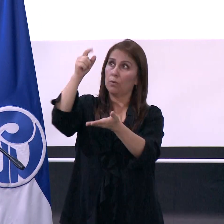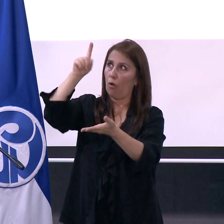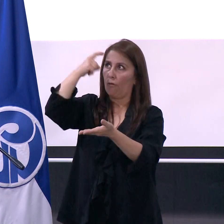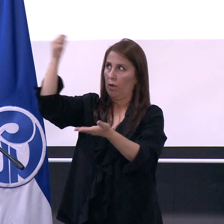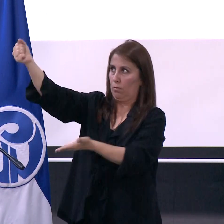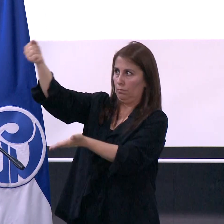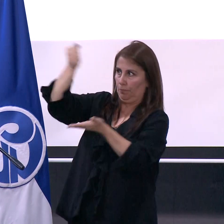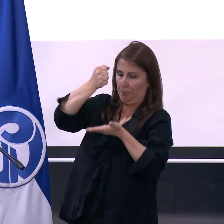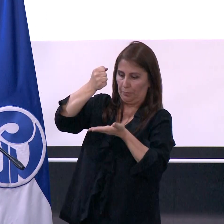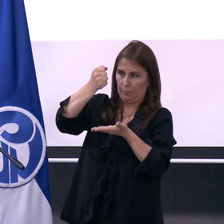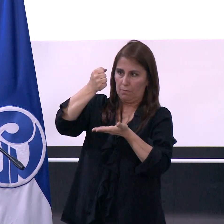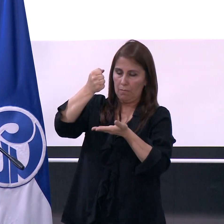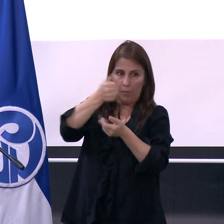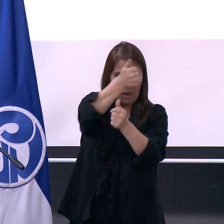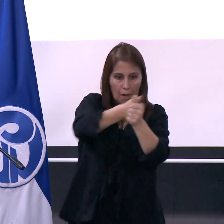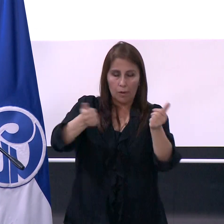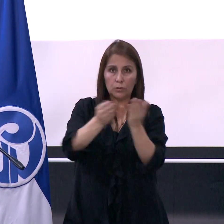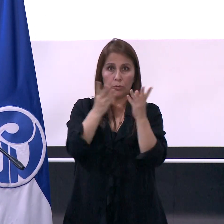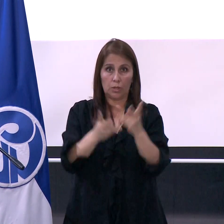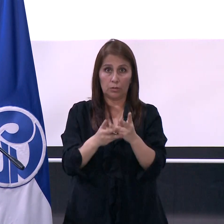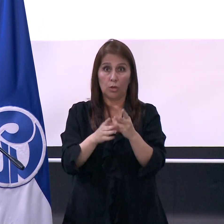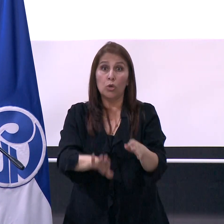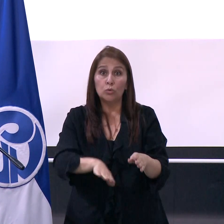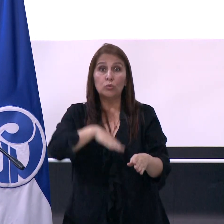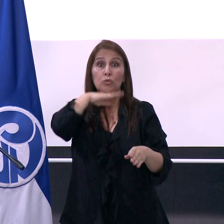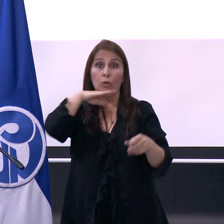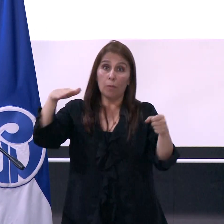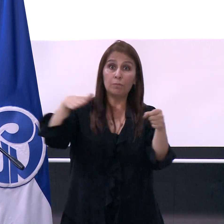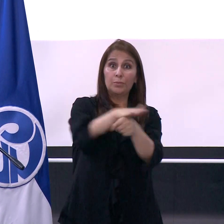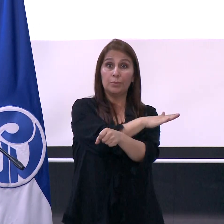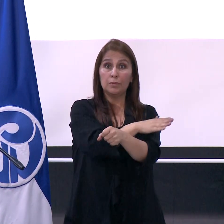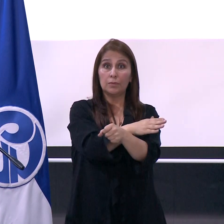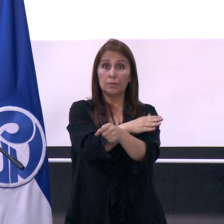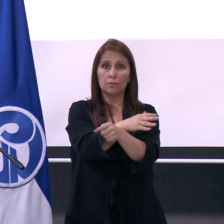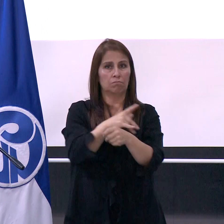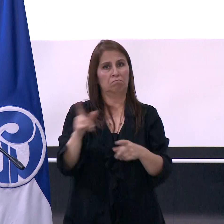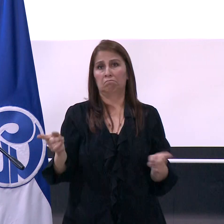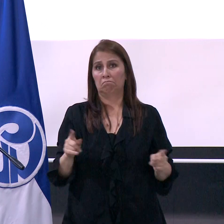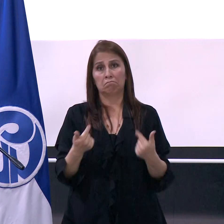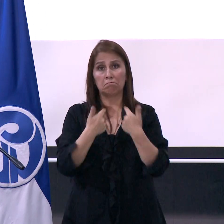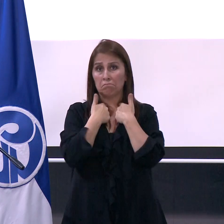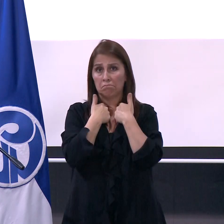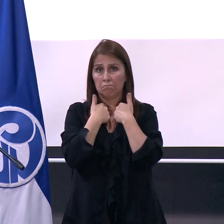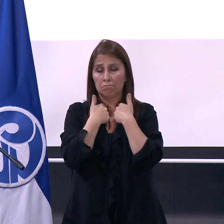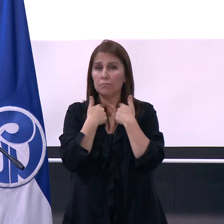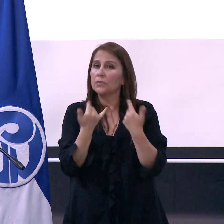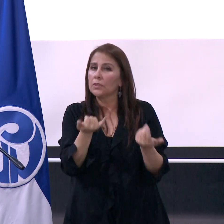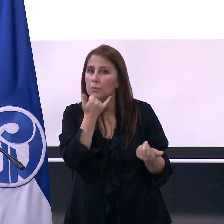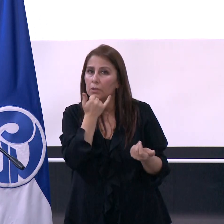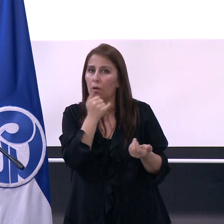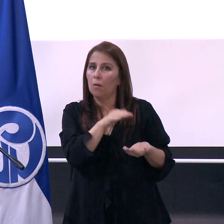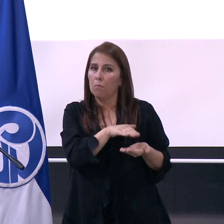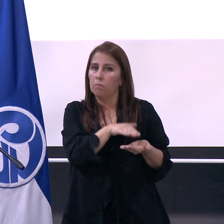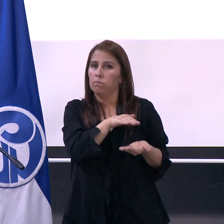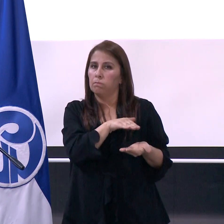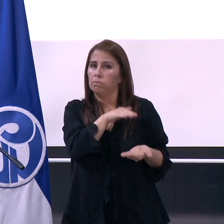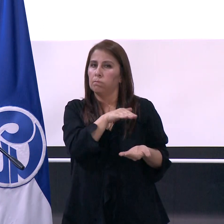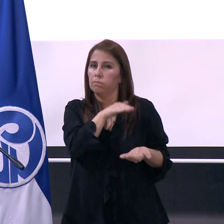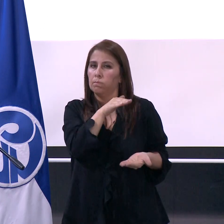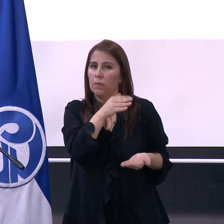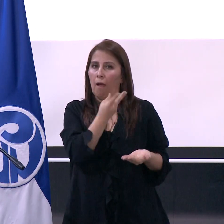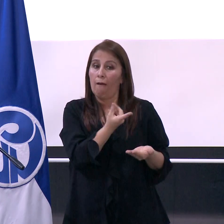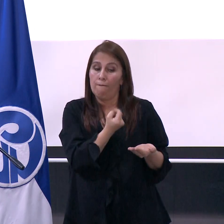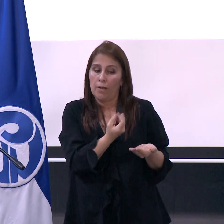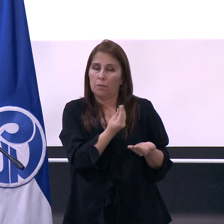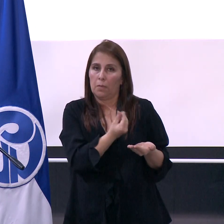cada estudiante nunca llegó a cubrir los gastos que le implicaban a la universidad dicho aumento con lo cual se fue acumulando un déficit